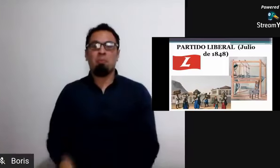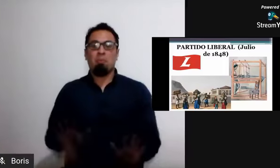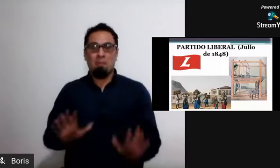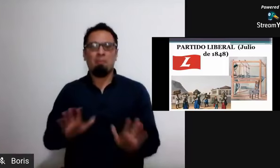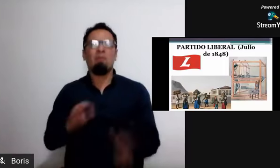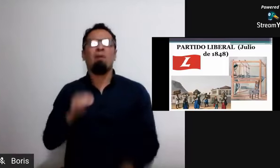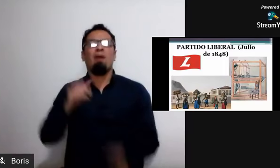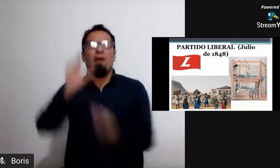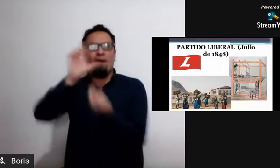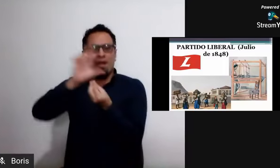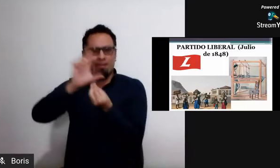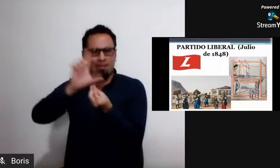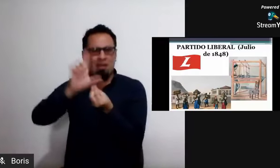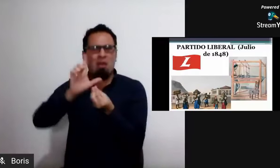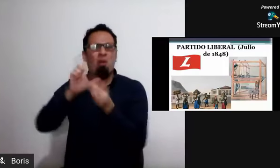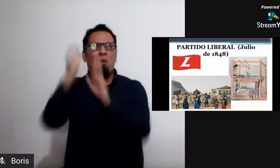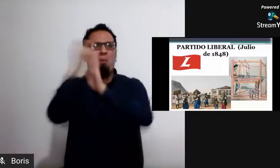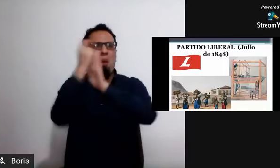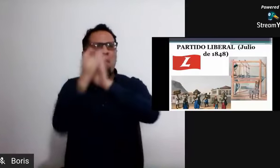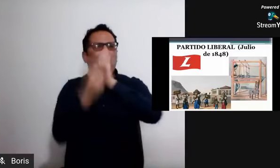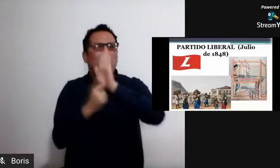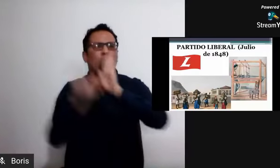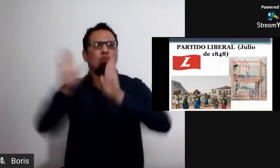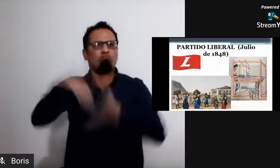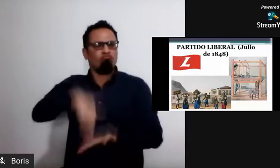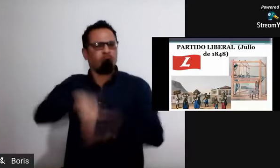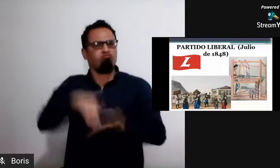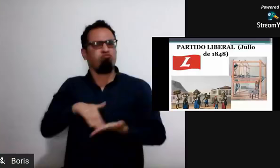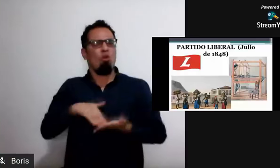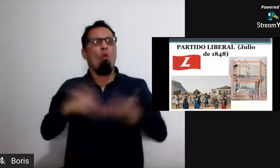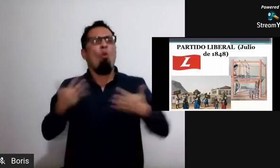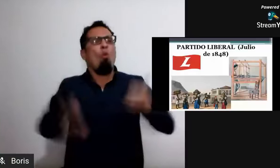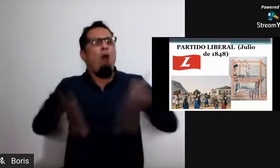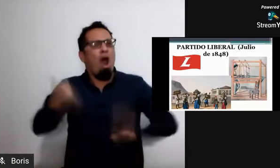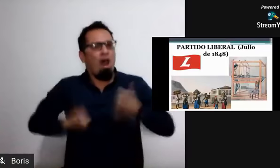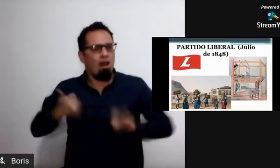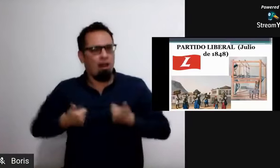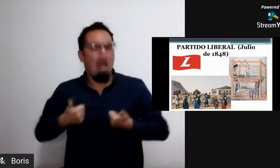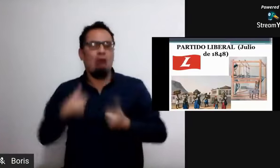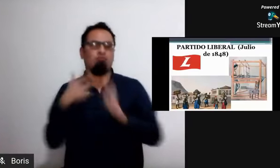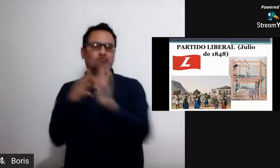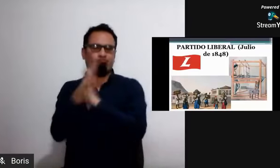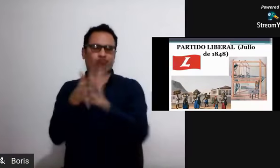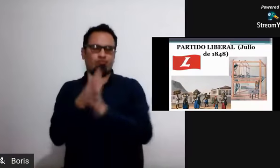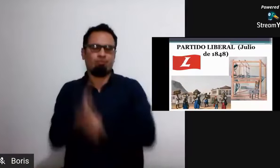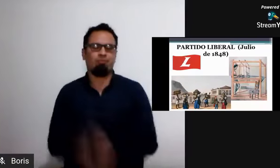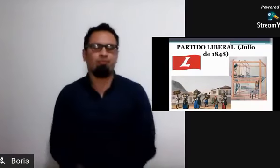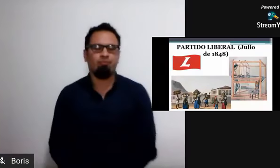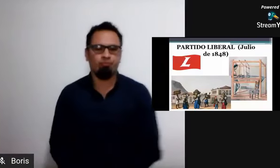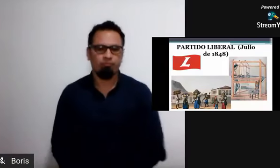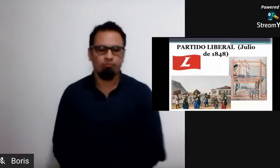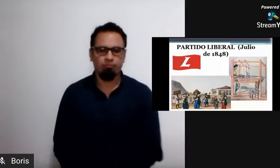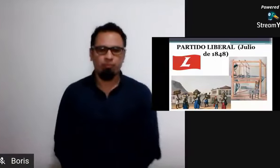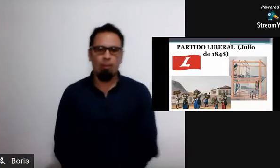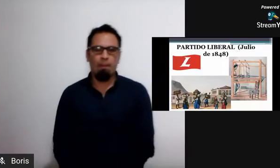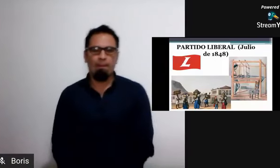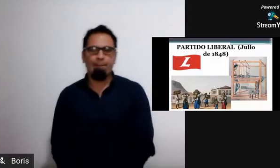quienes respaldan el Partido Conservador y quienes respaldan al Partido Liberal. ¿Cuáles son algunos de los puntos